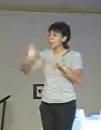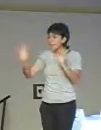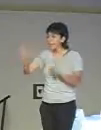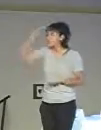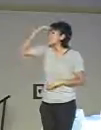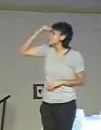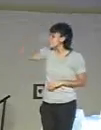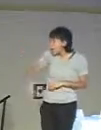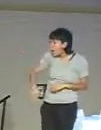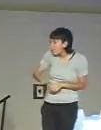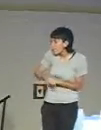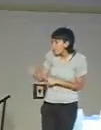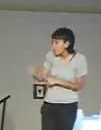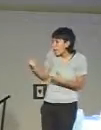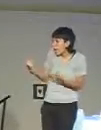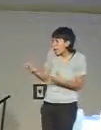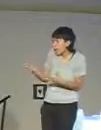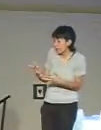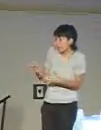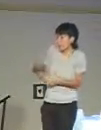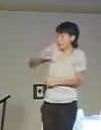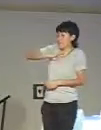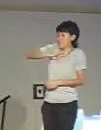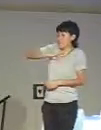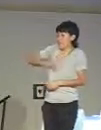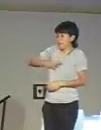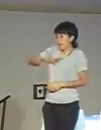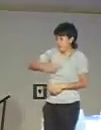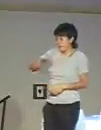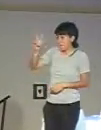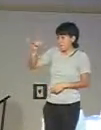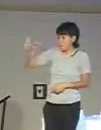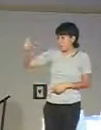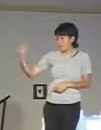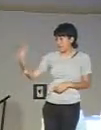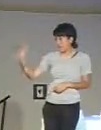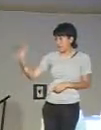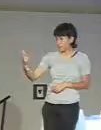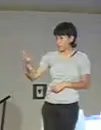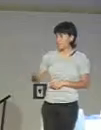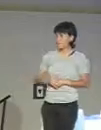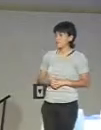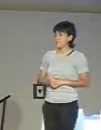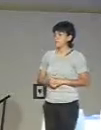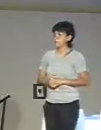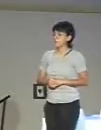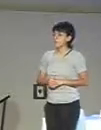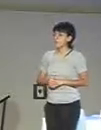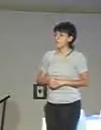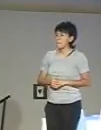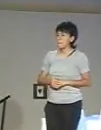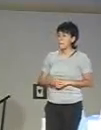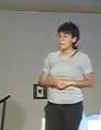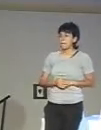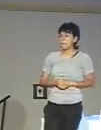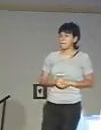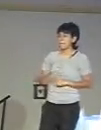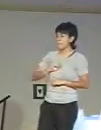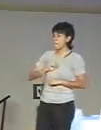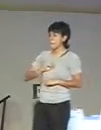con infección por el virus de la infección humana, y a partir de entonces